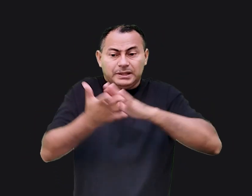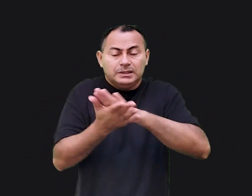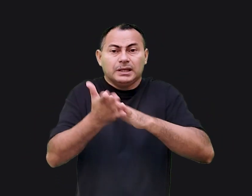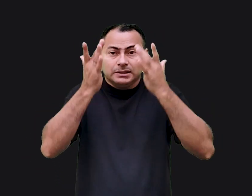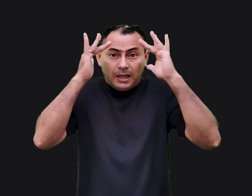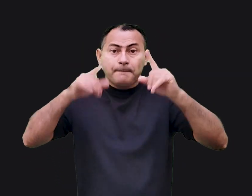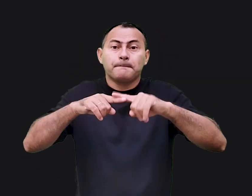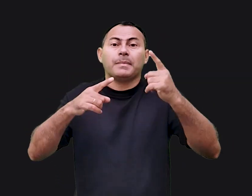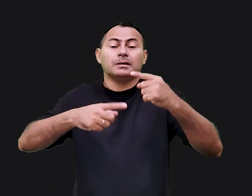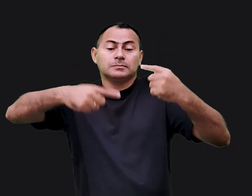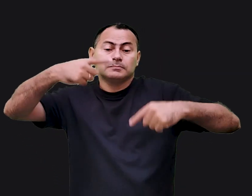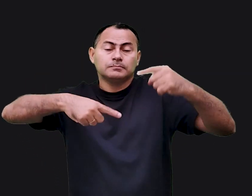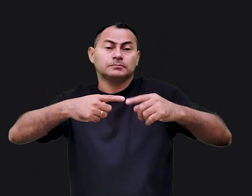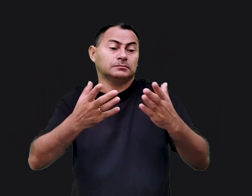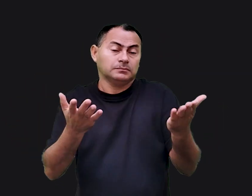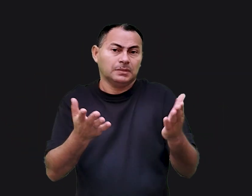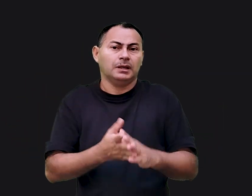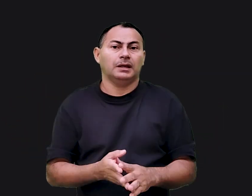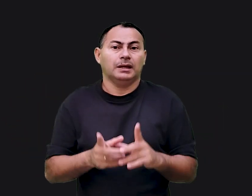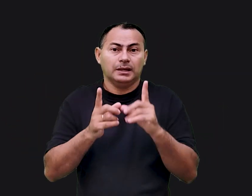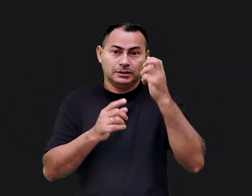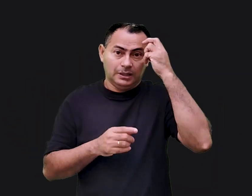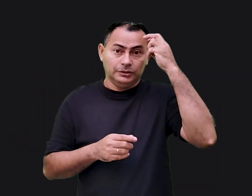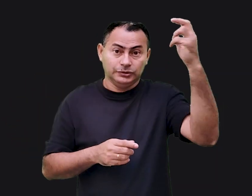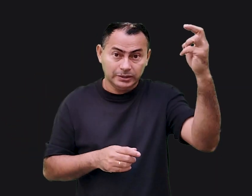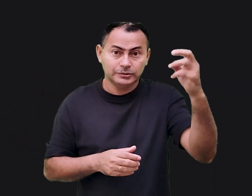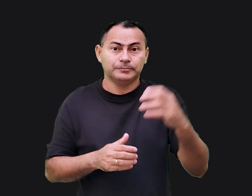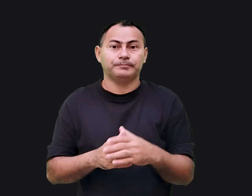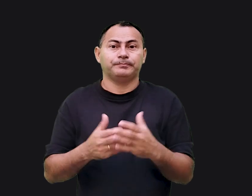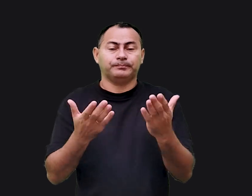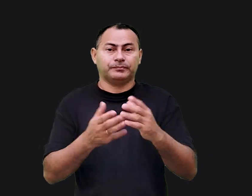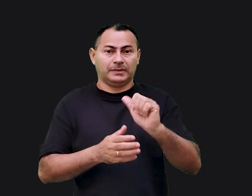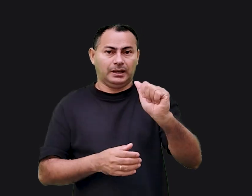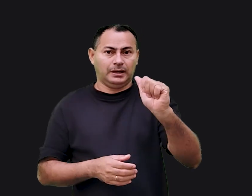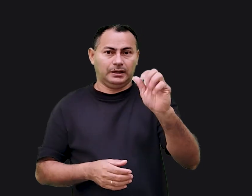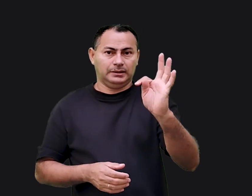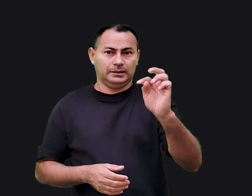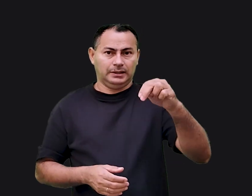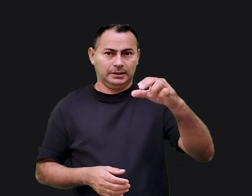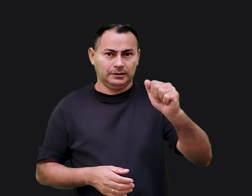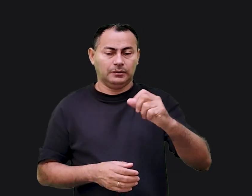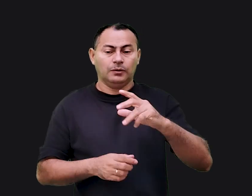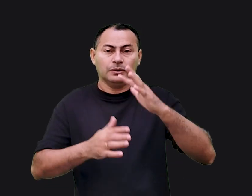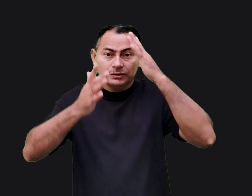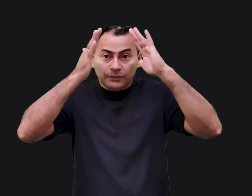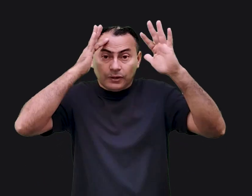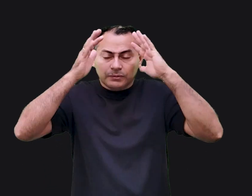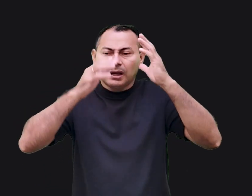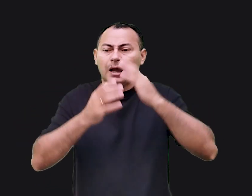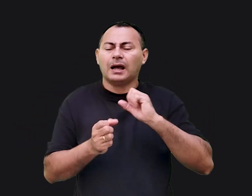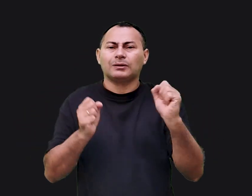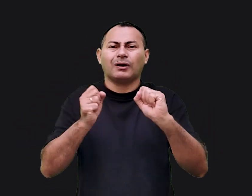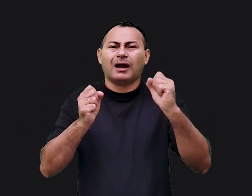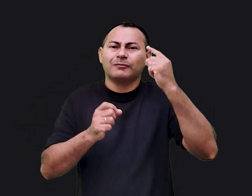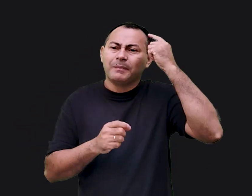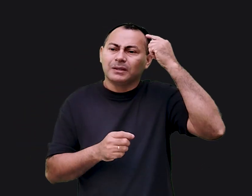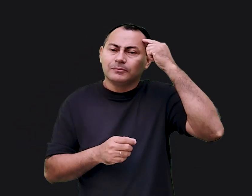sabe mas discutir sobre isso é inteligente em Atenas os filósofos adoravam pensar assim Paulo